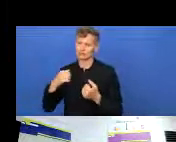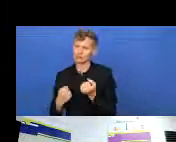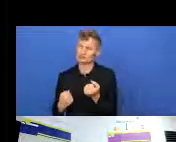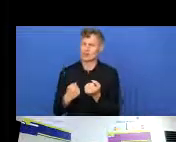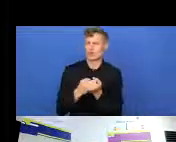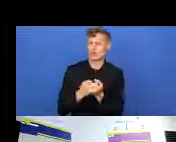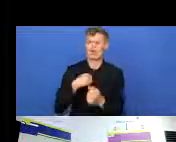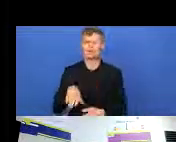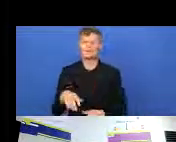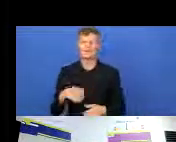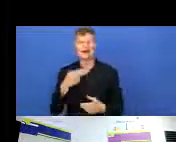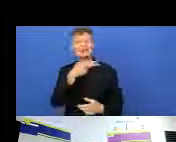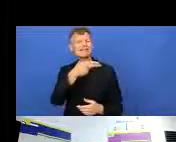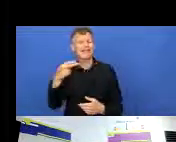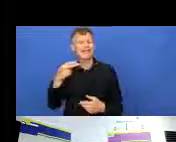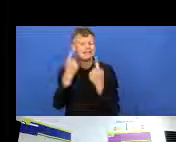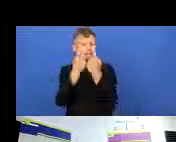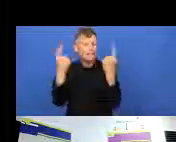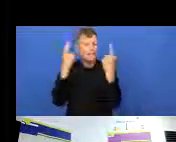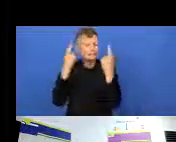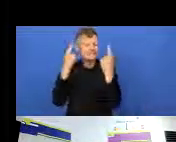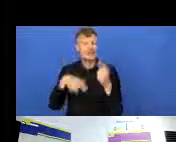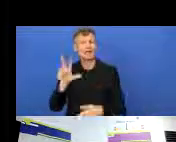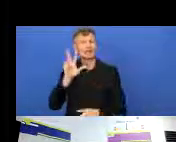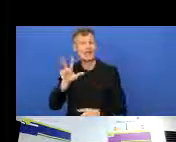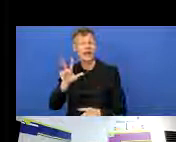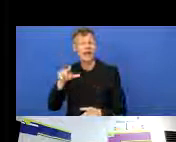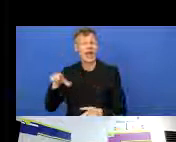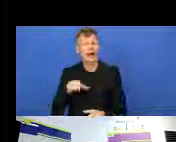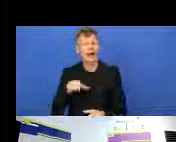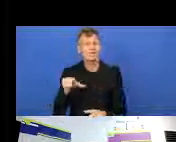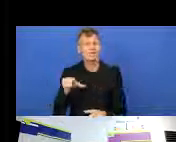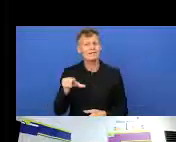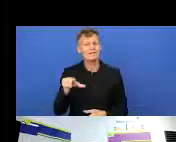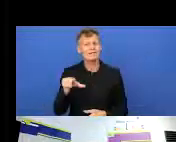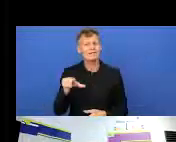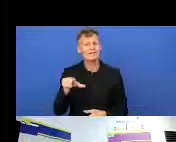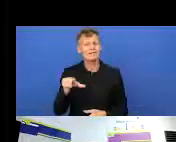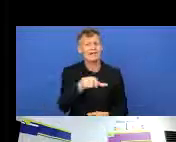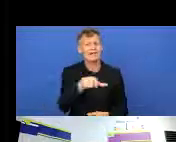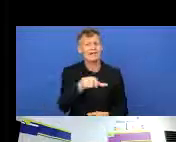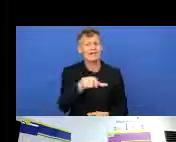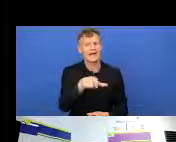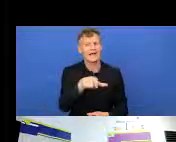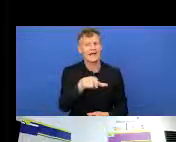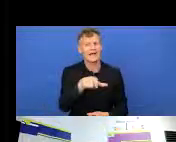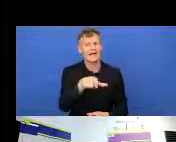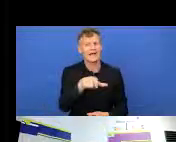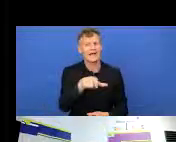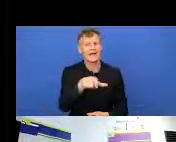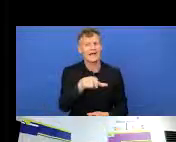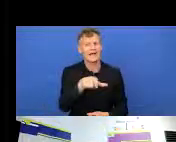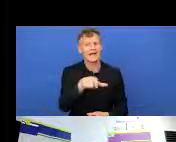L'inclusion embrasse une vision de la diversité, non pas comme un problème à résoudre, mais comme